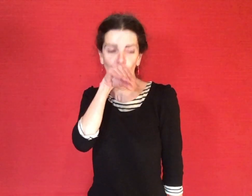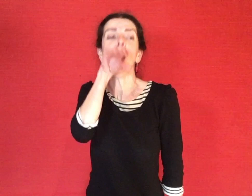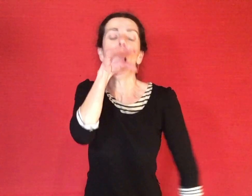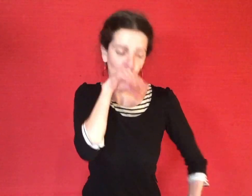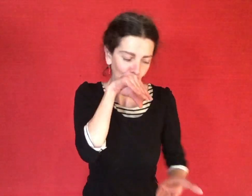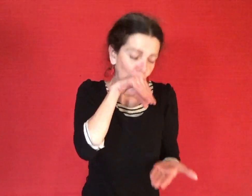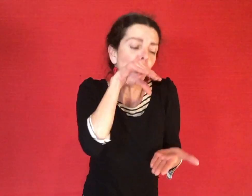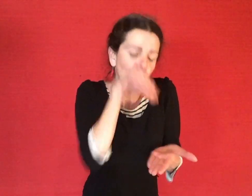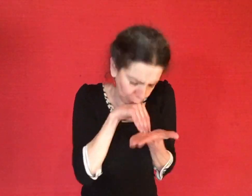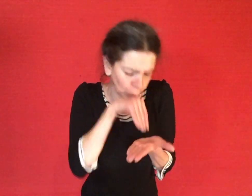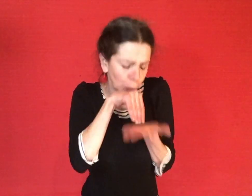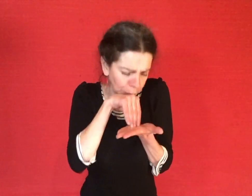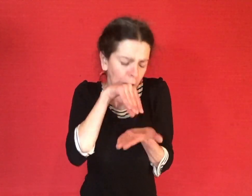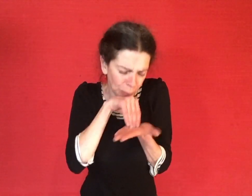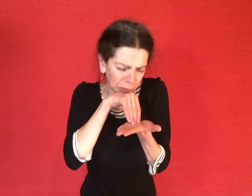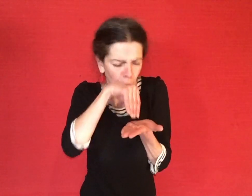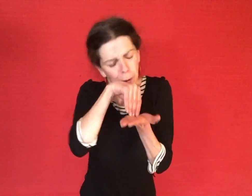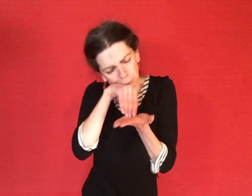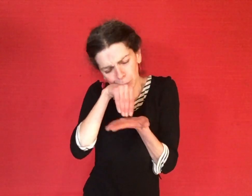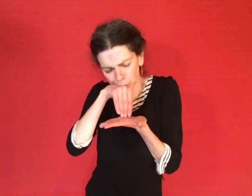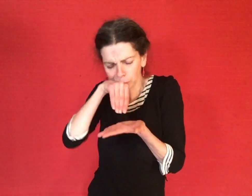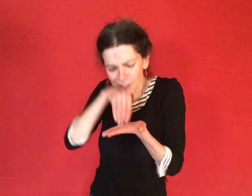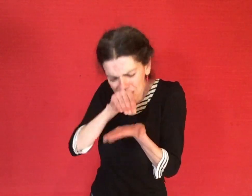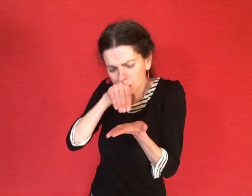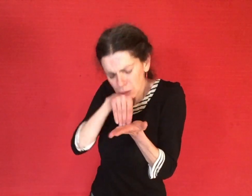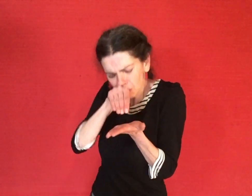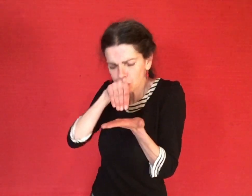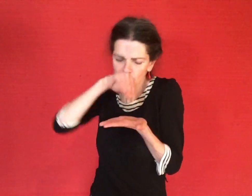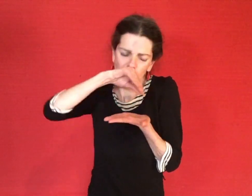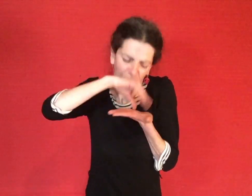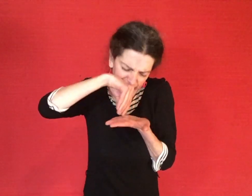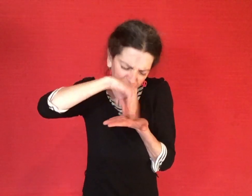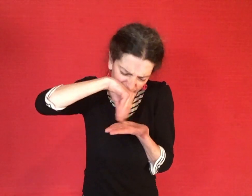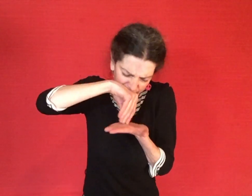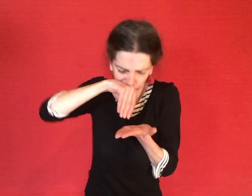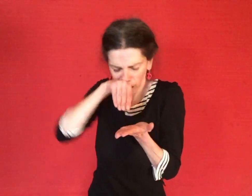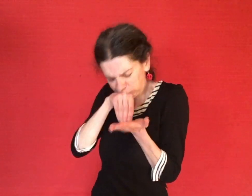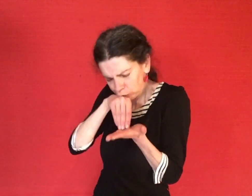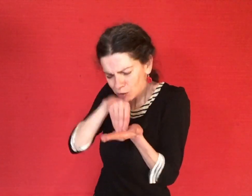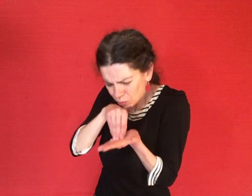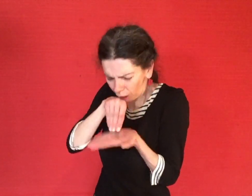Mais le caneton a beau faire, il n'arrive pas à saisir un seul ver.